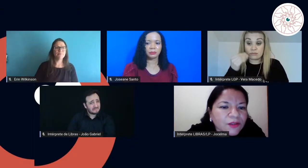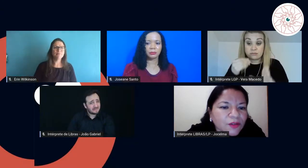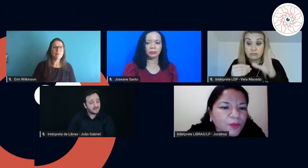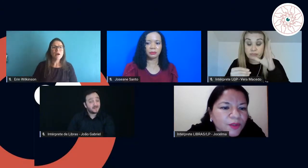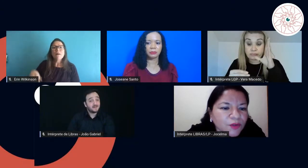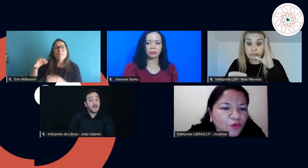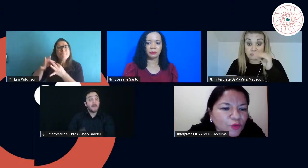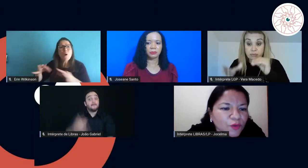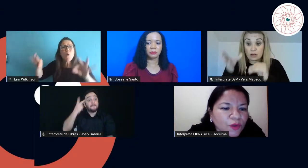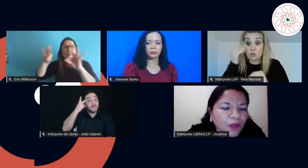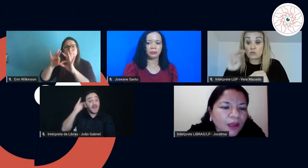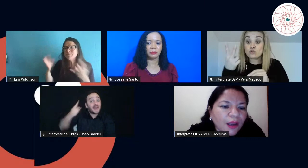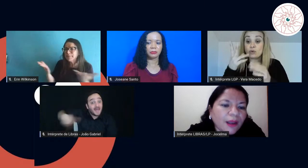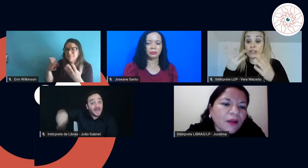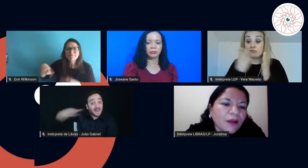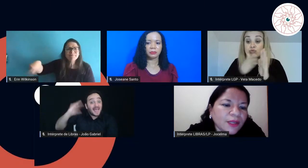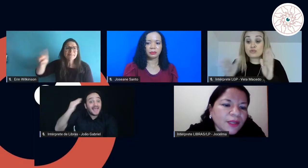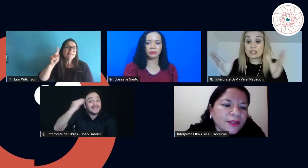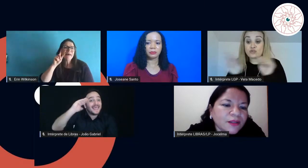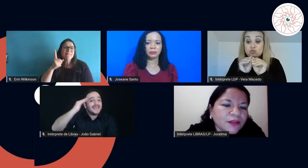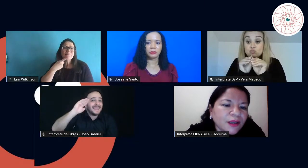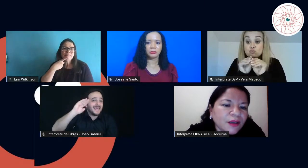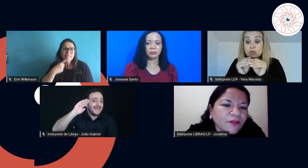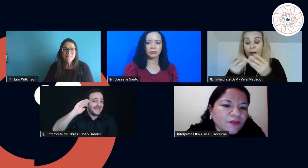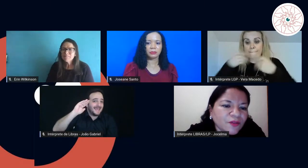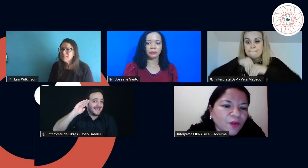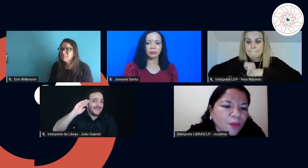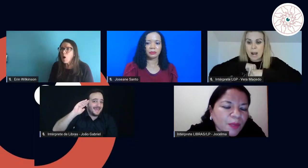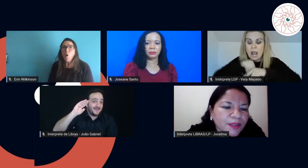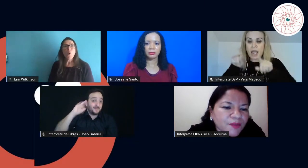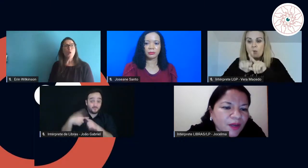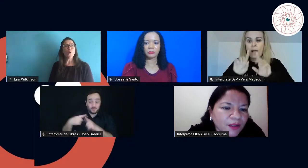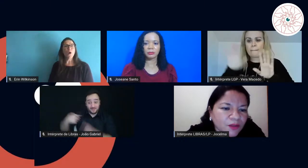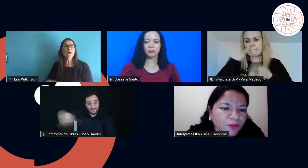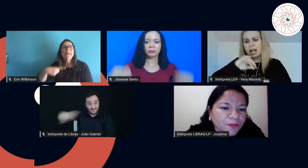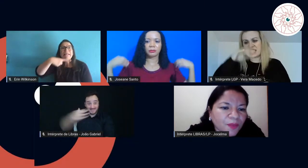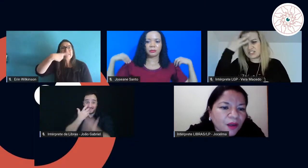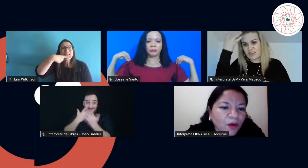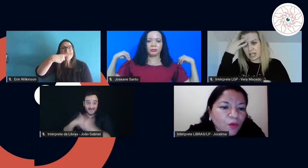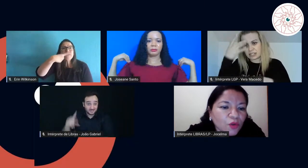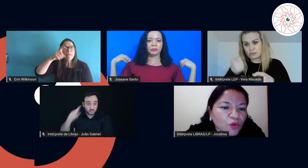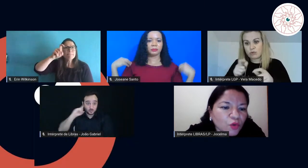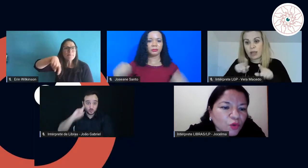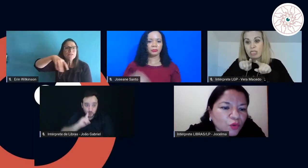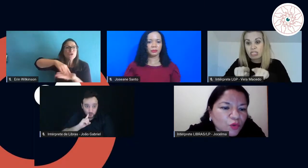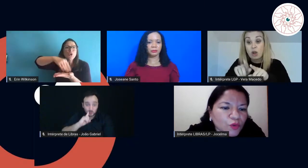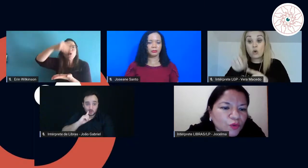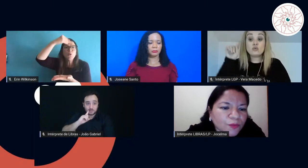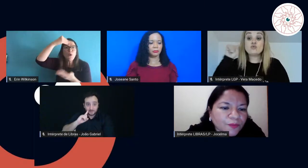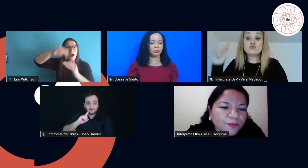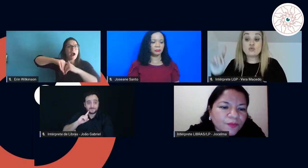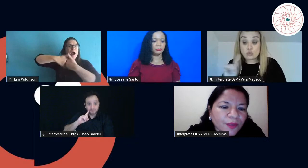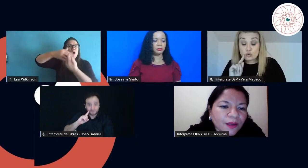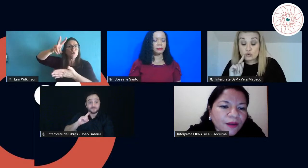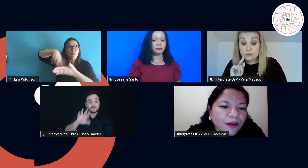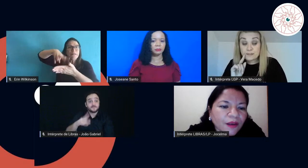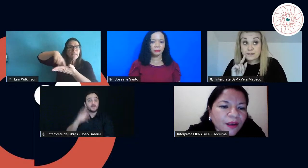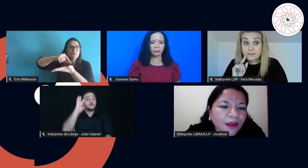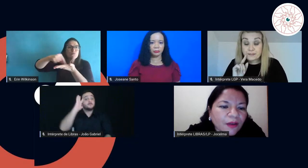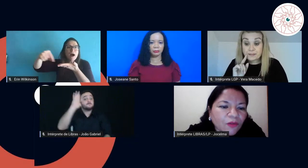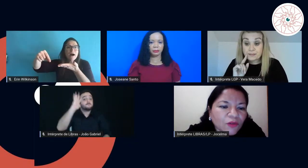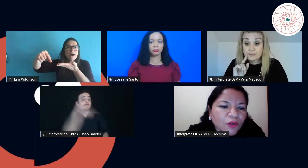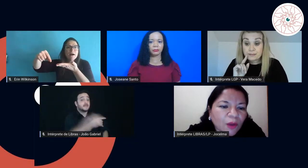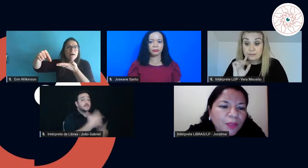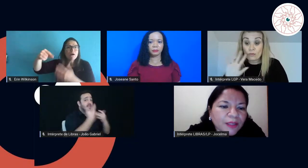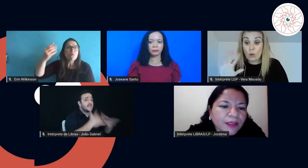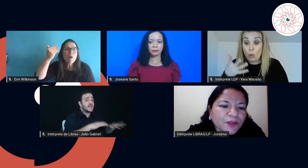esses dois processos juntos acontece, né, de forma mais fácil. os surdos, né,